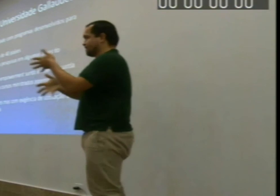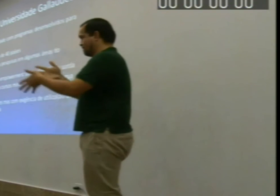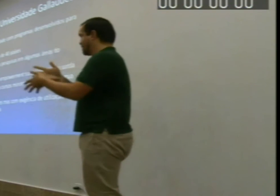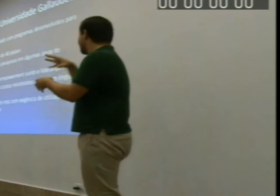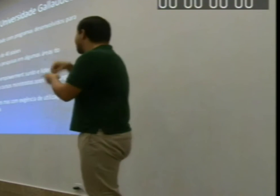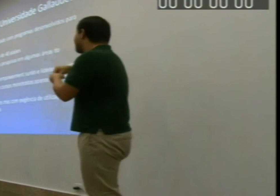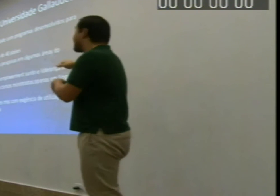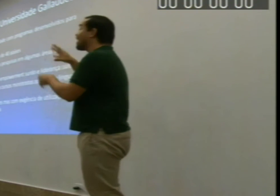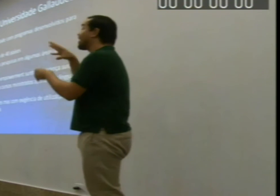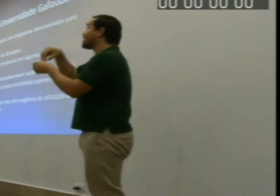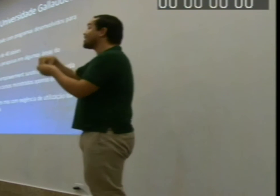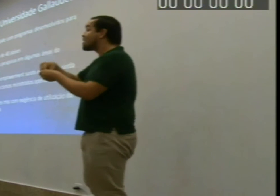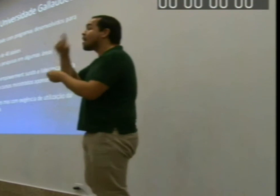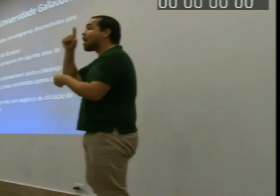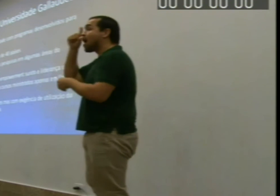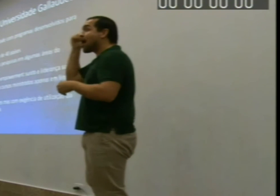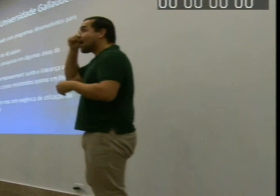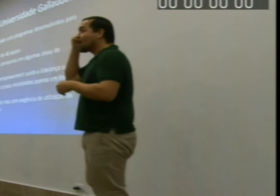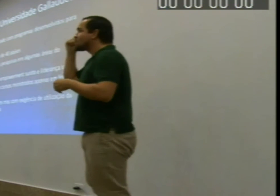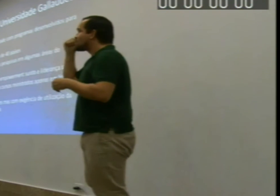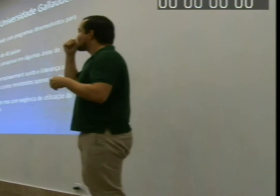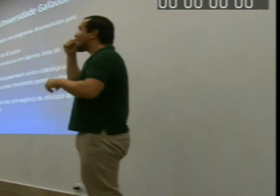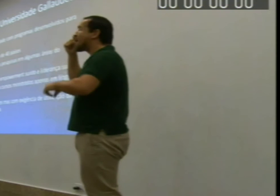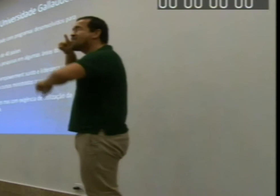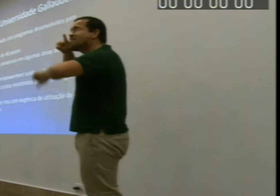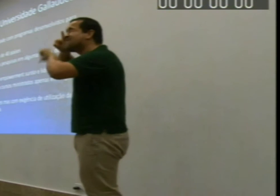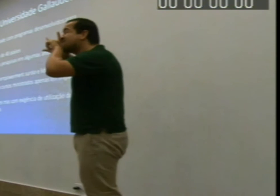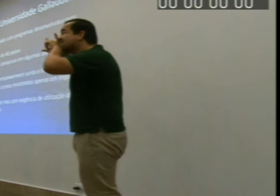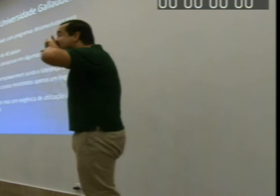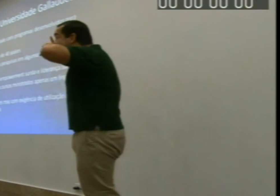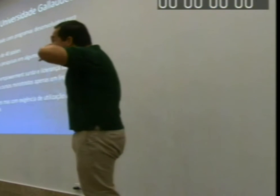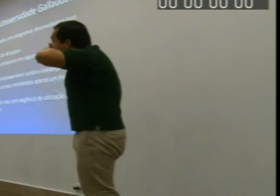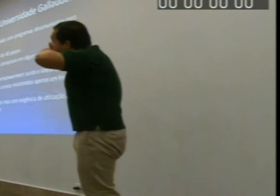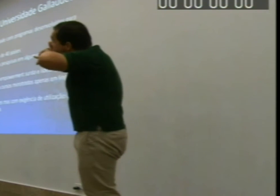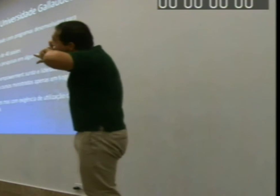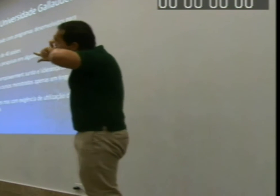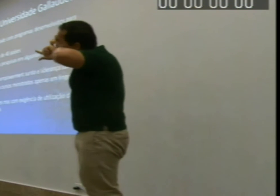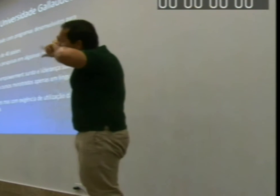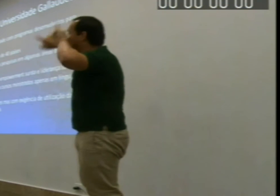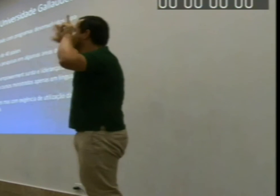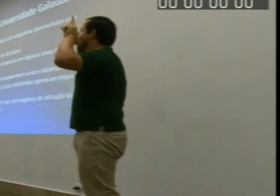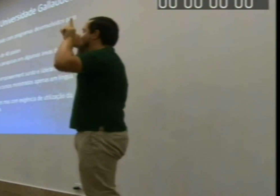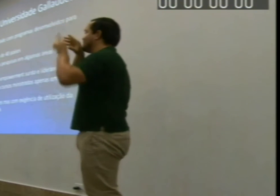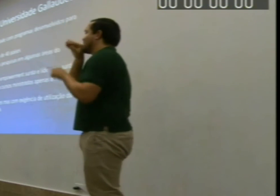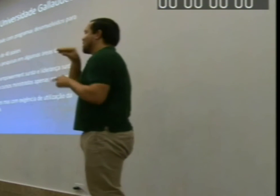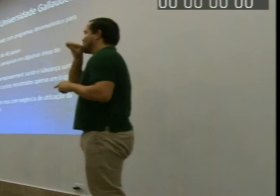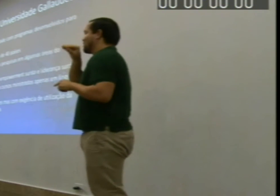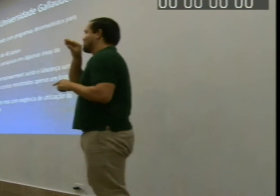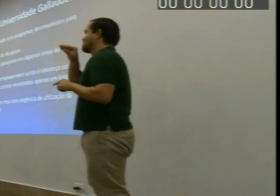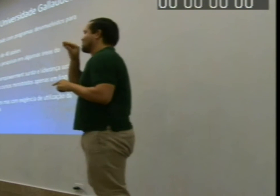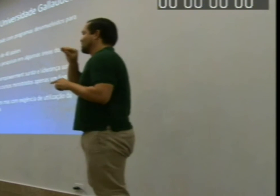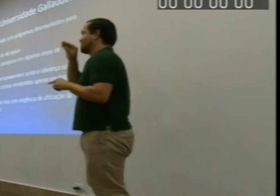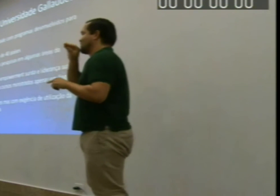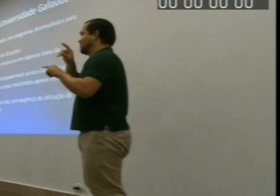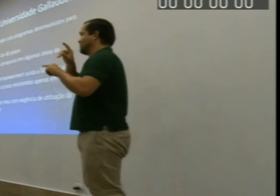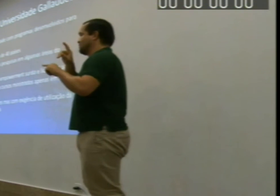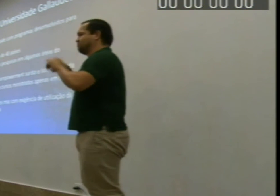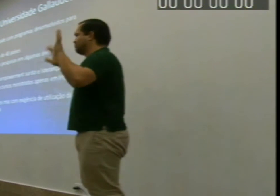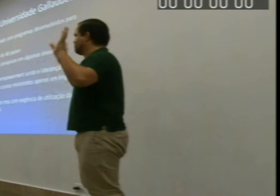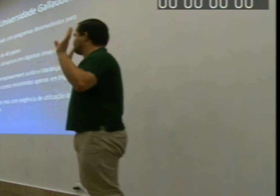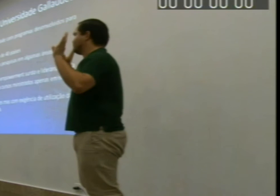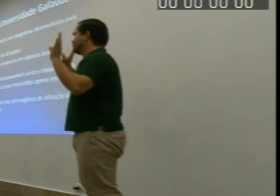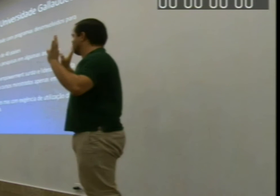cobrado a a a ter influência em língua de sinais ao usarem na galaud é proibido